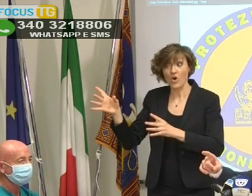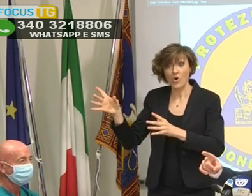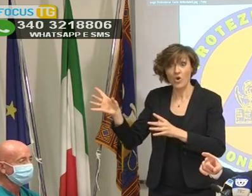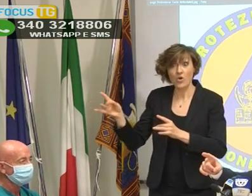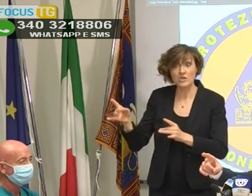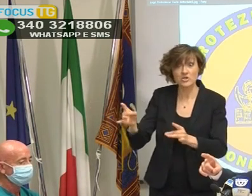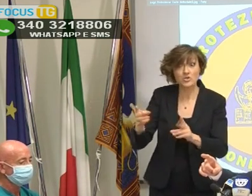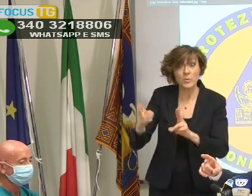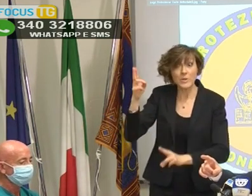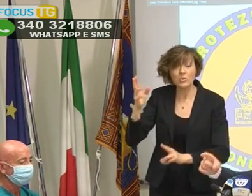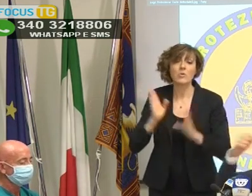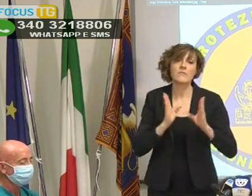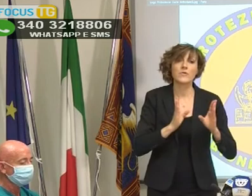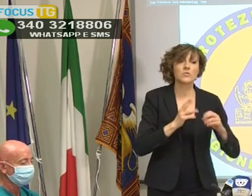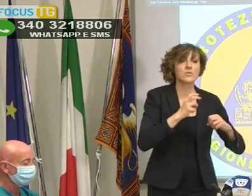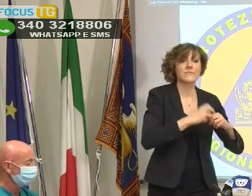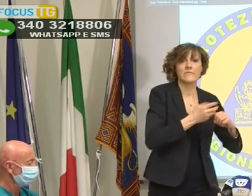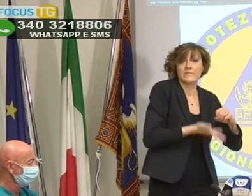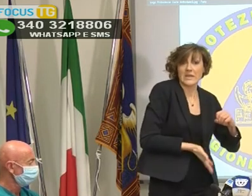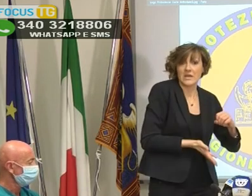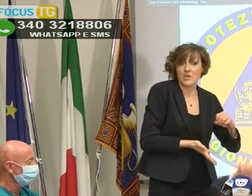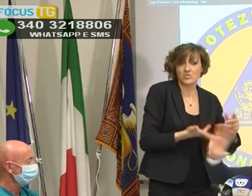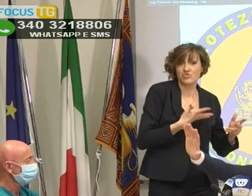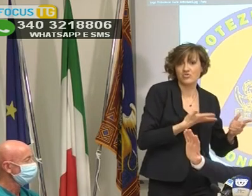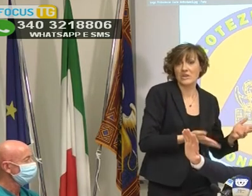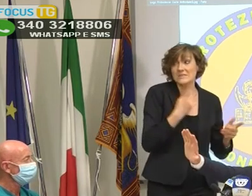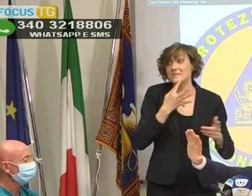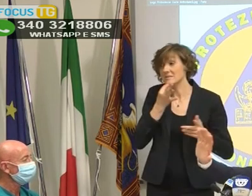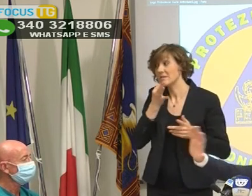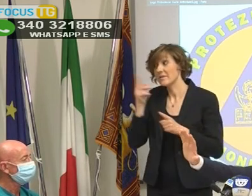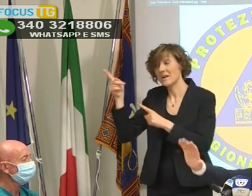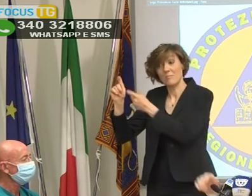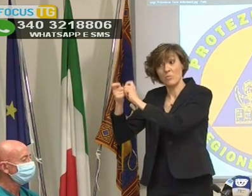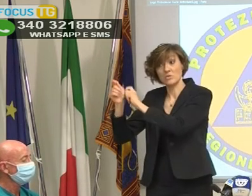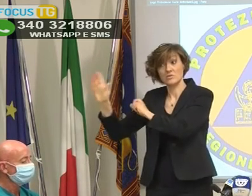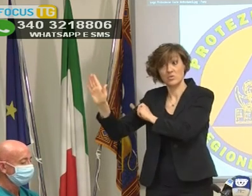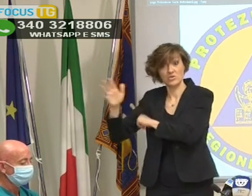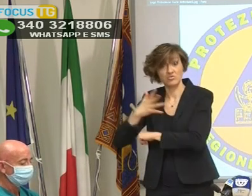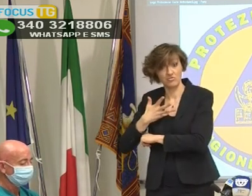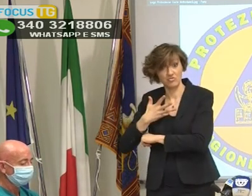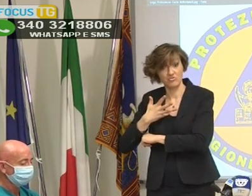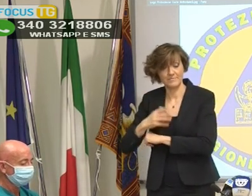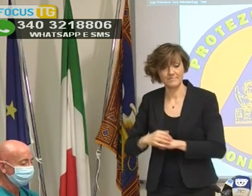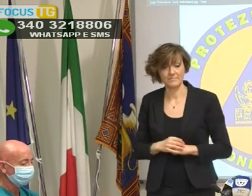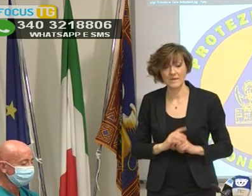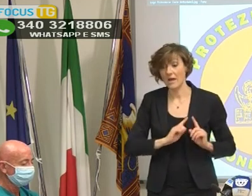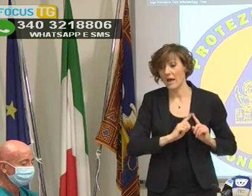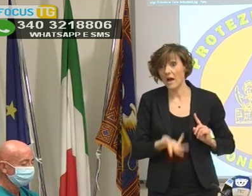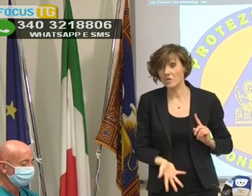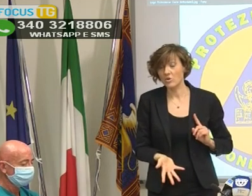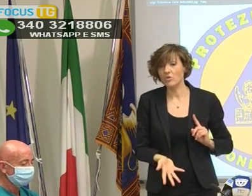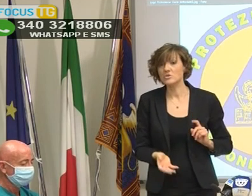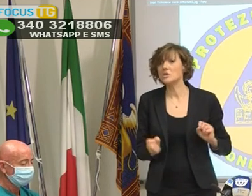lo zooprofilattico, e non c'entra niente con il nostro, cioè una mutazione sua. Ad oggi non è